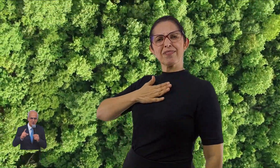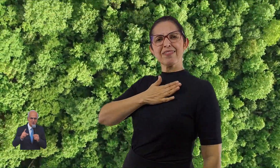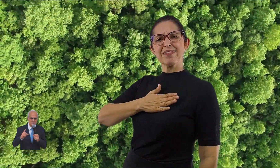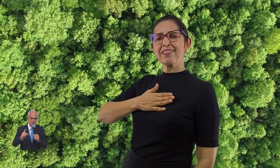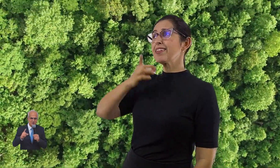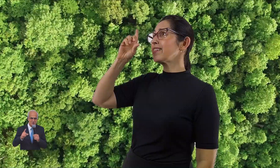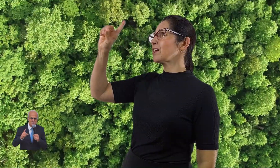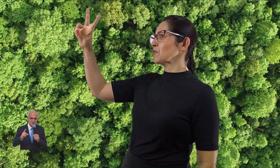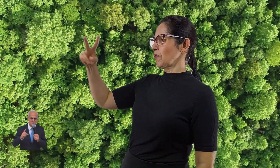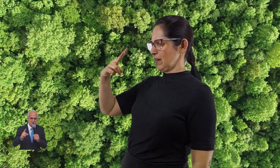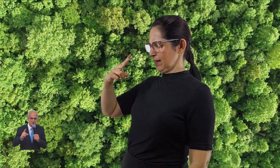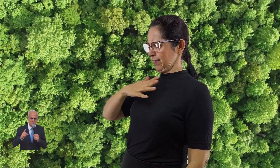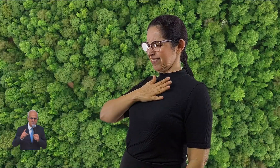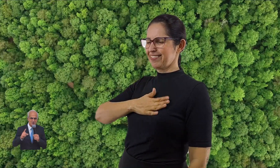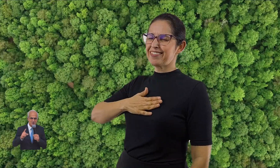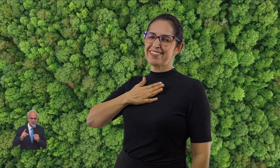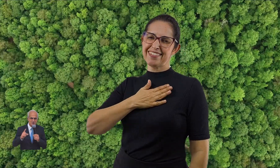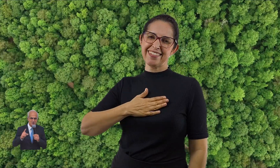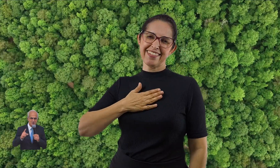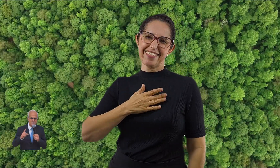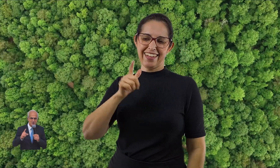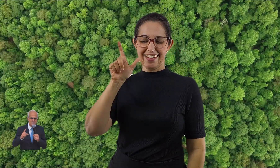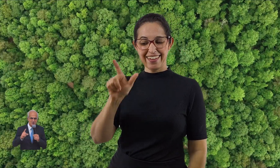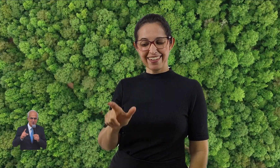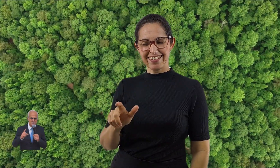seu coração. Próximo.